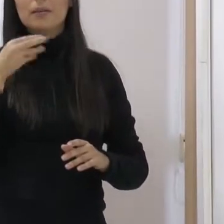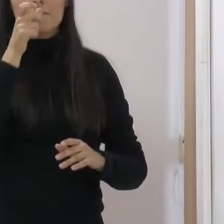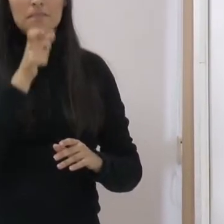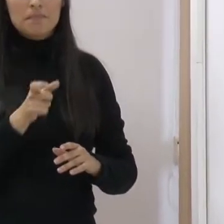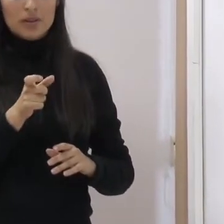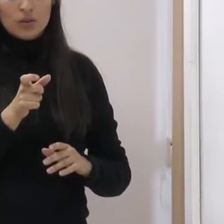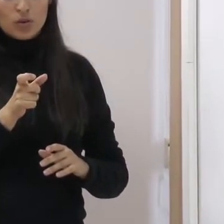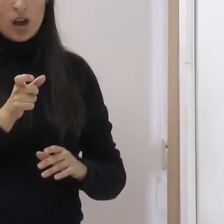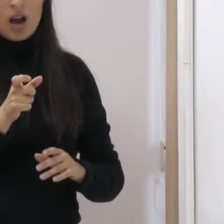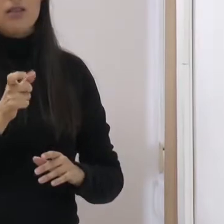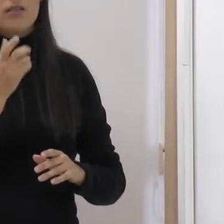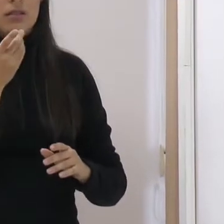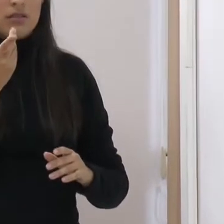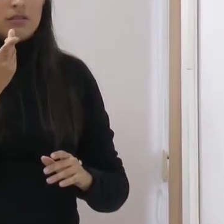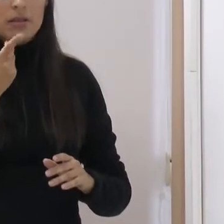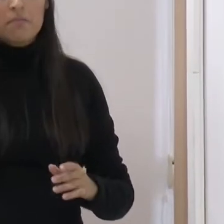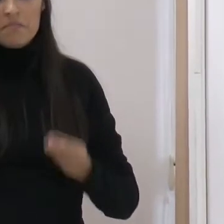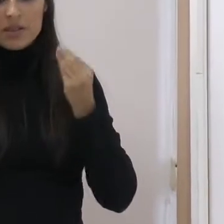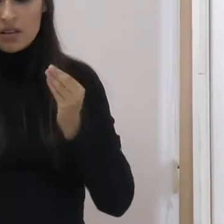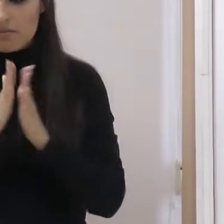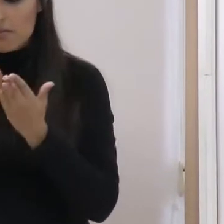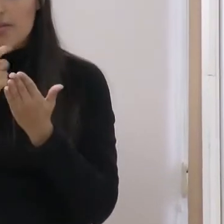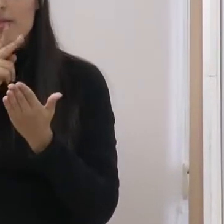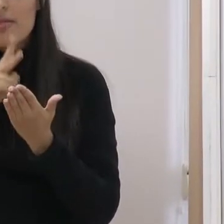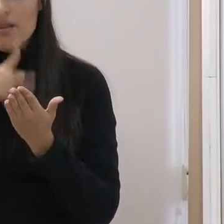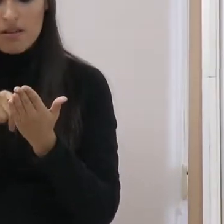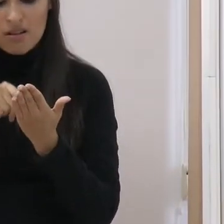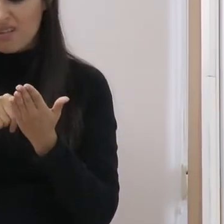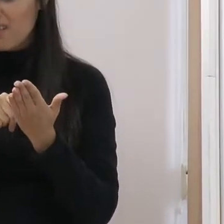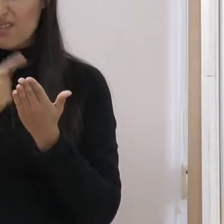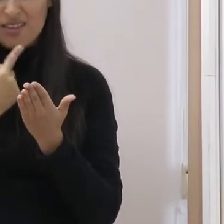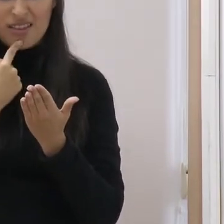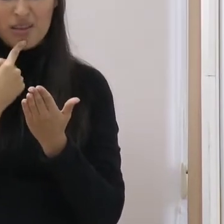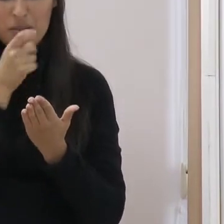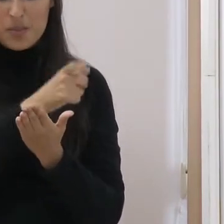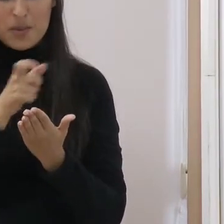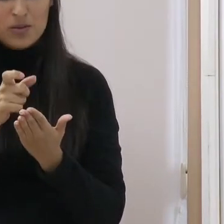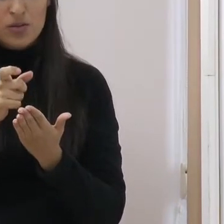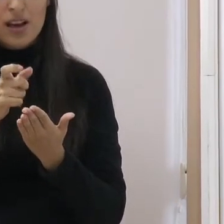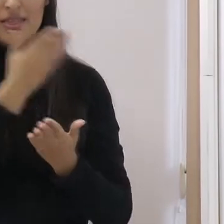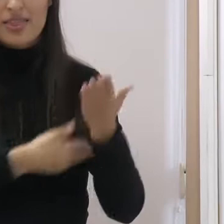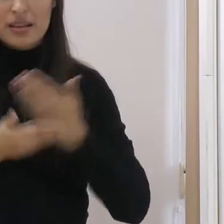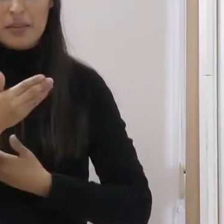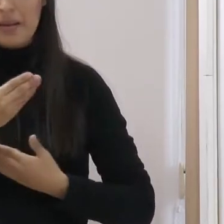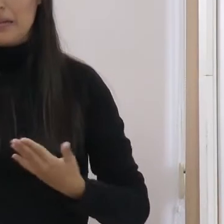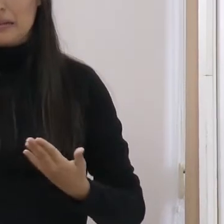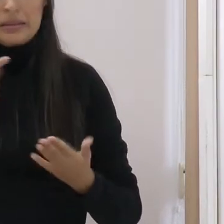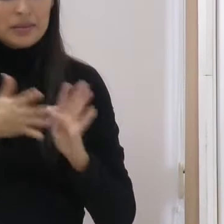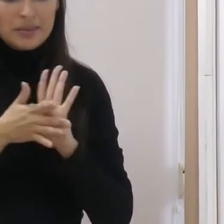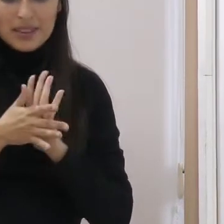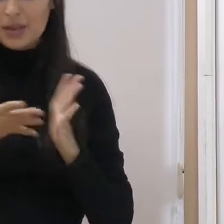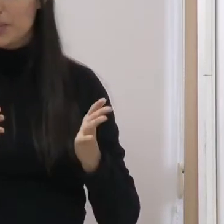una homogeneidad a la hora de definirlo, si por el contrario, a lo sumo que llegamos es a entender que se entiende por discapacidad algo